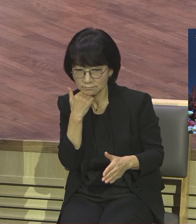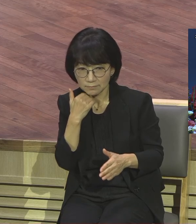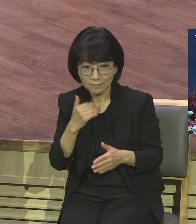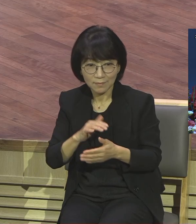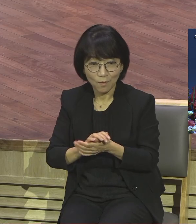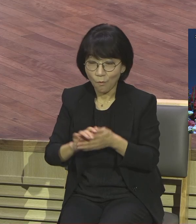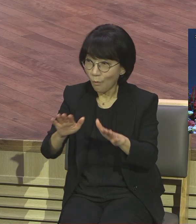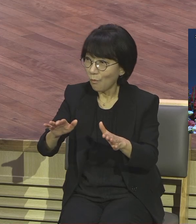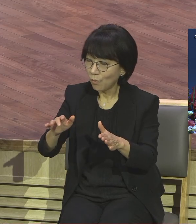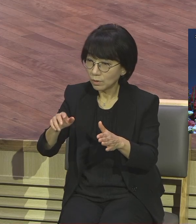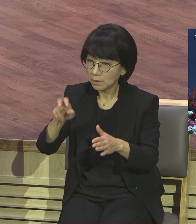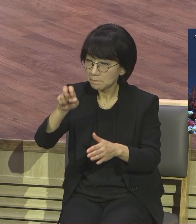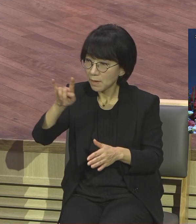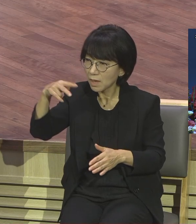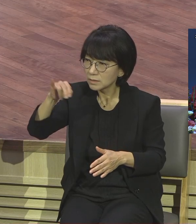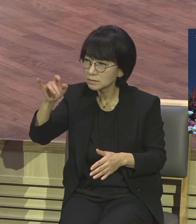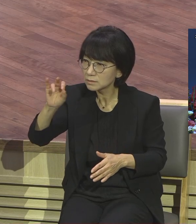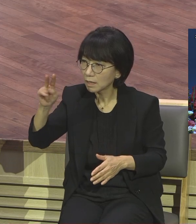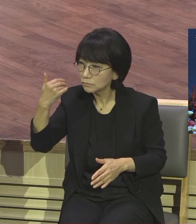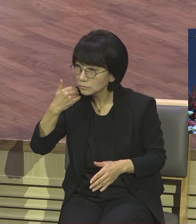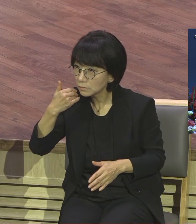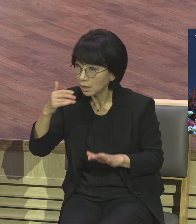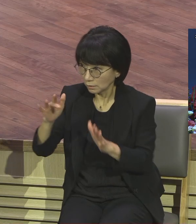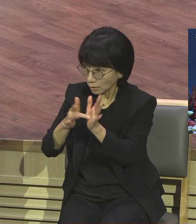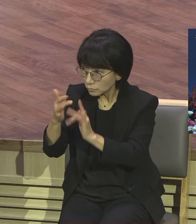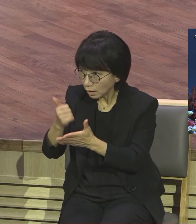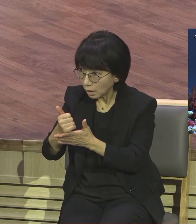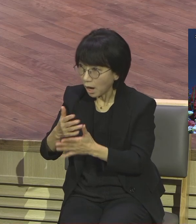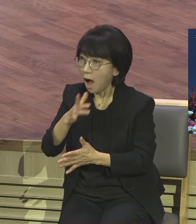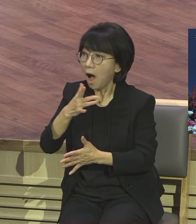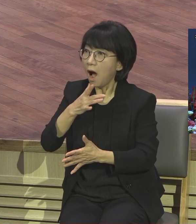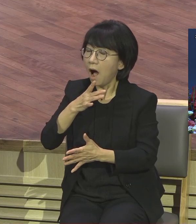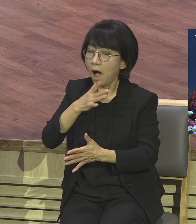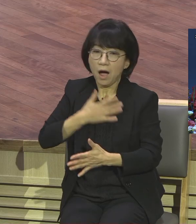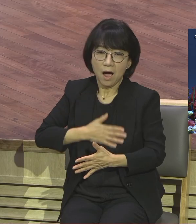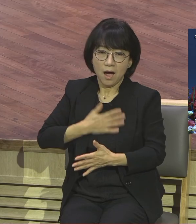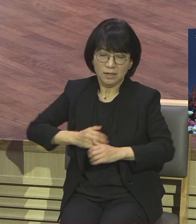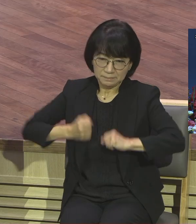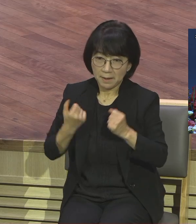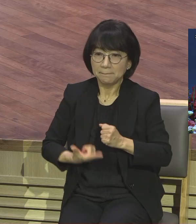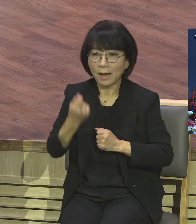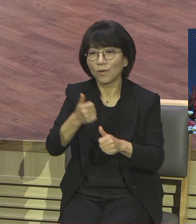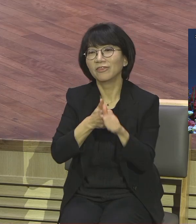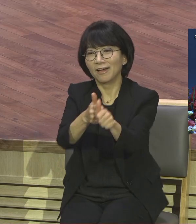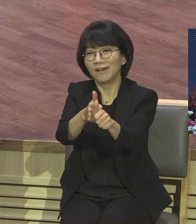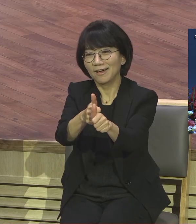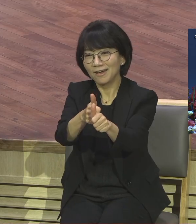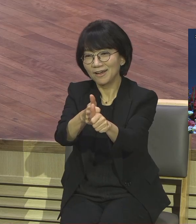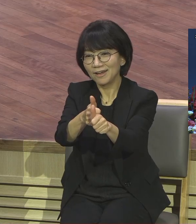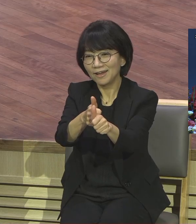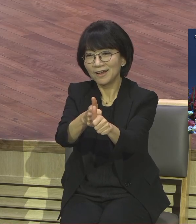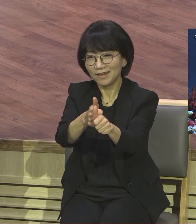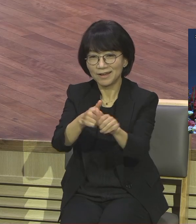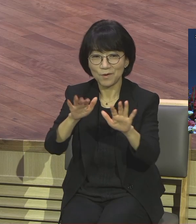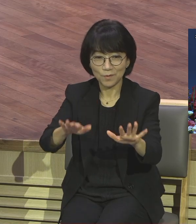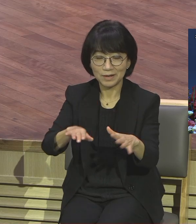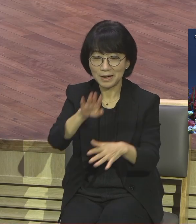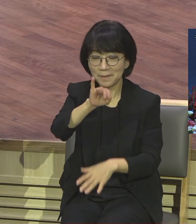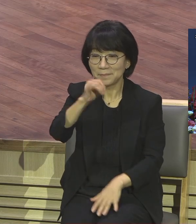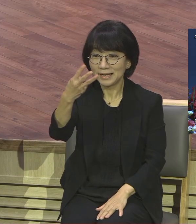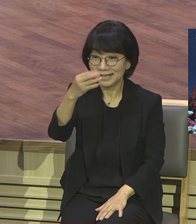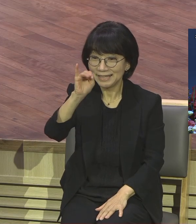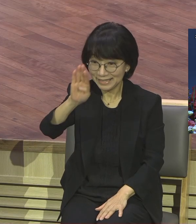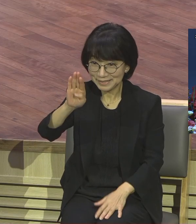뭐요? 예수를 따르는 제자가 되었어요. 즉시로. 빌립이 예수님의 선택을 받는